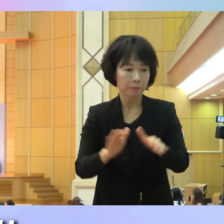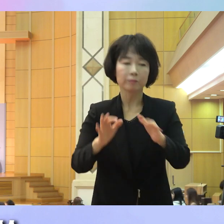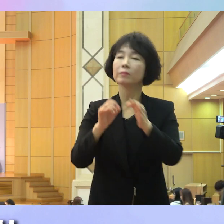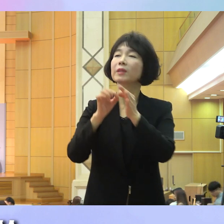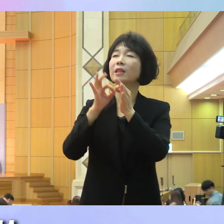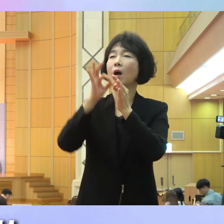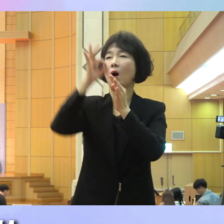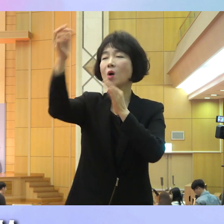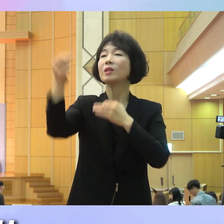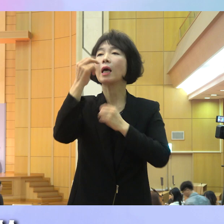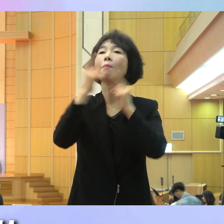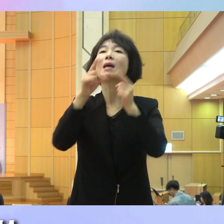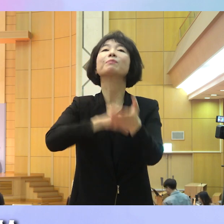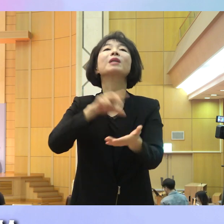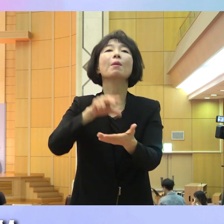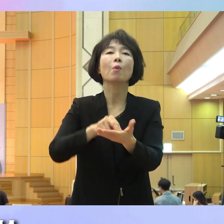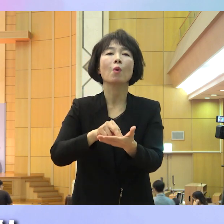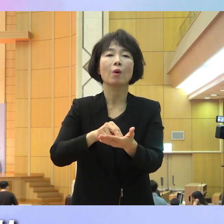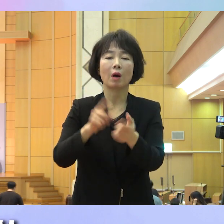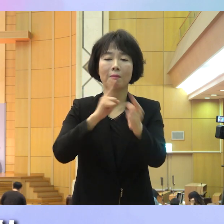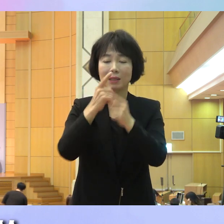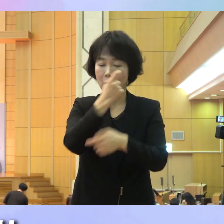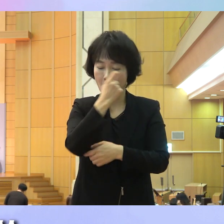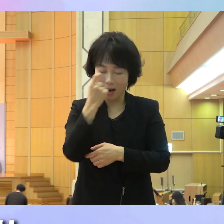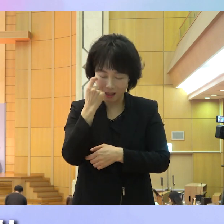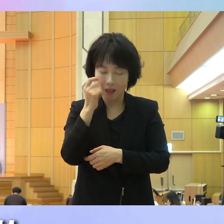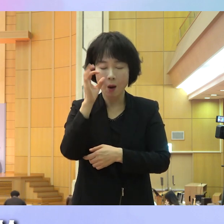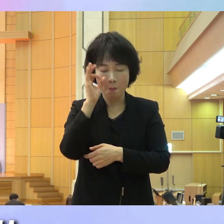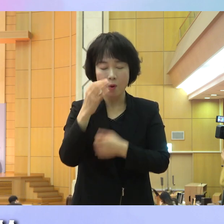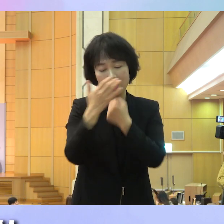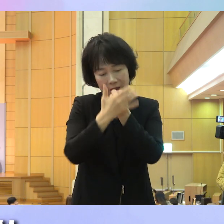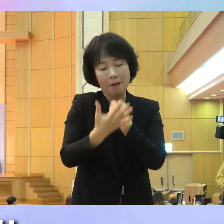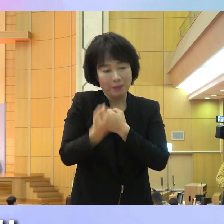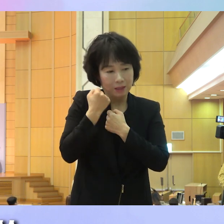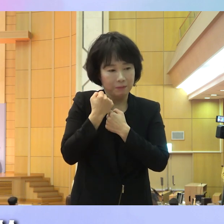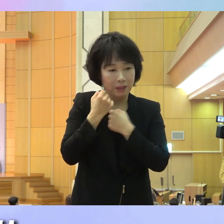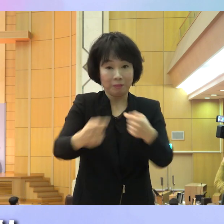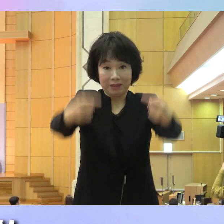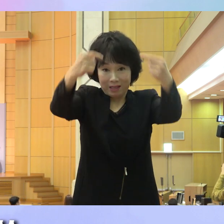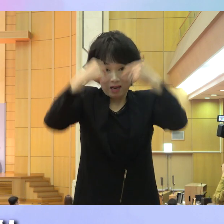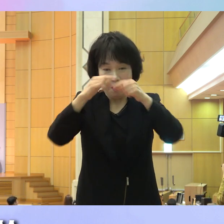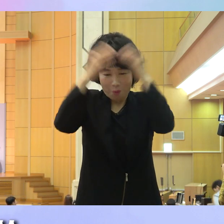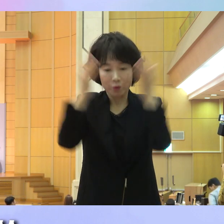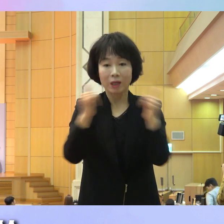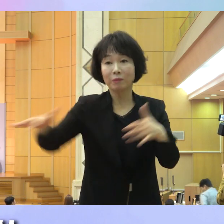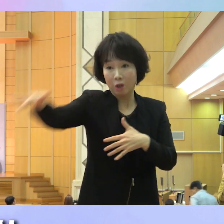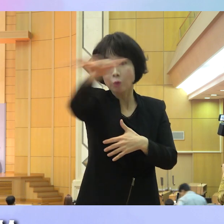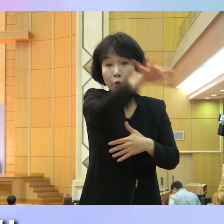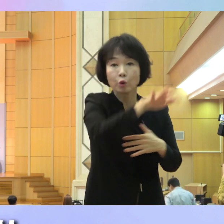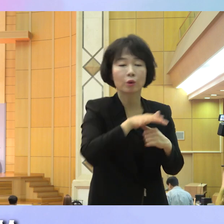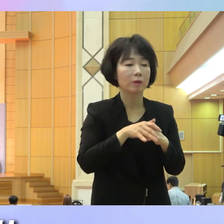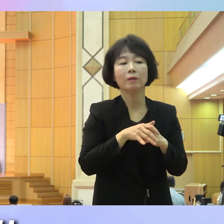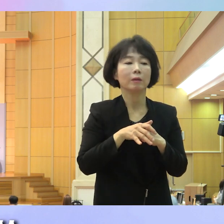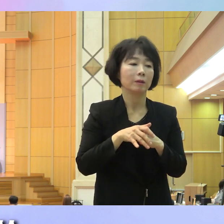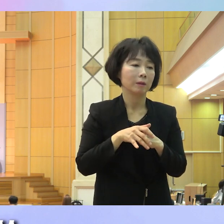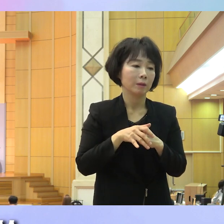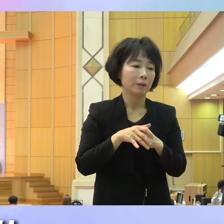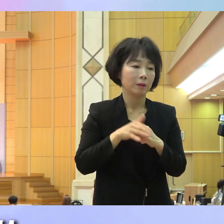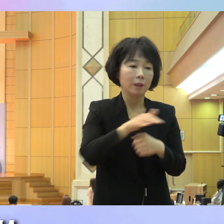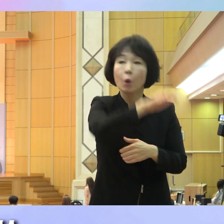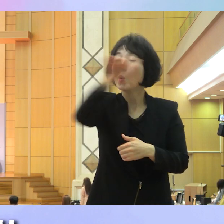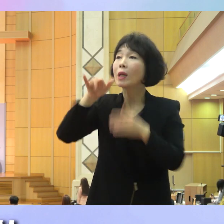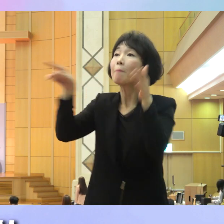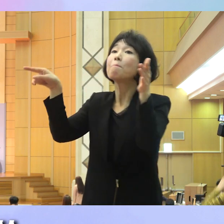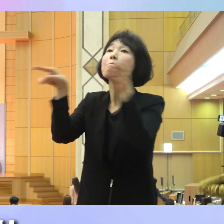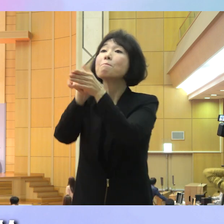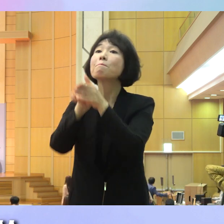말씀이라는 제목으로 하나님 말씀을 찾아보면서 은혜를 받았나이다. 하나님 아버지, 이 자리에 나온 모든 성도님들, 우리의